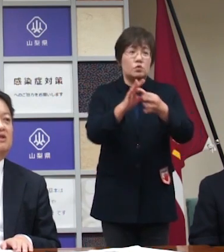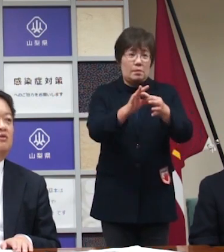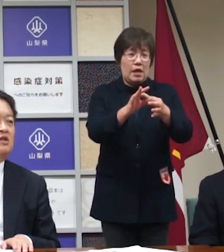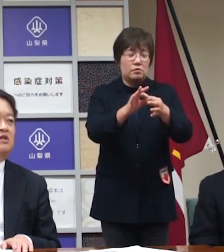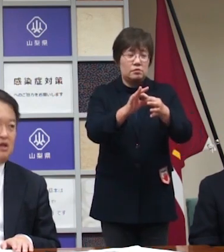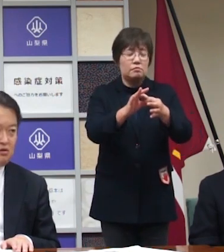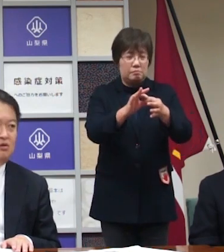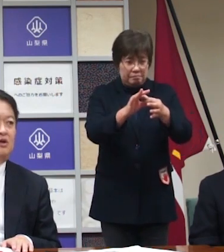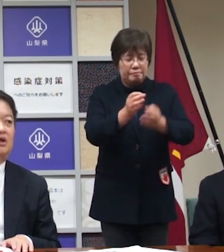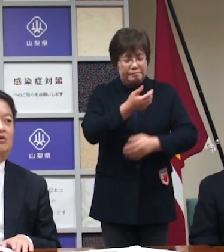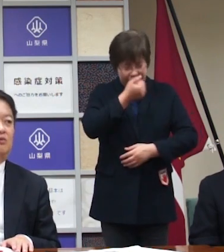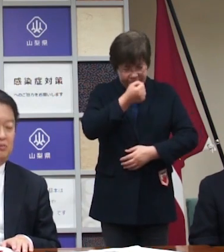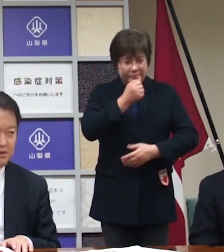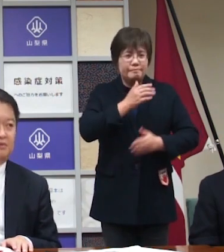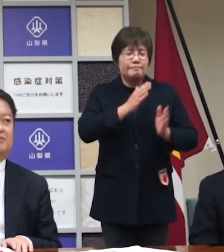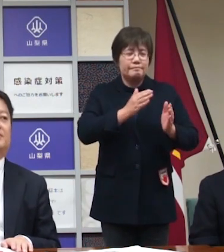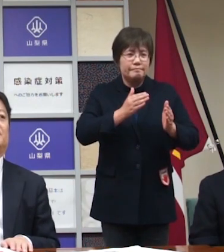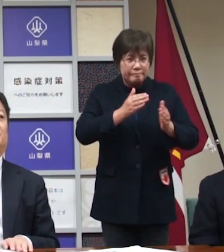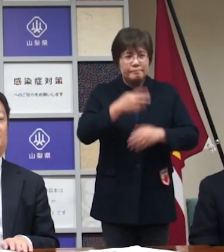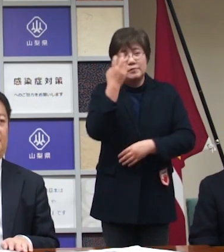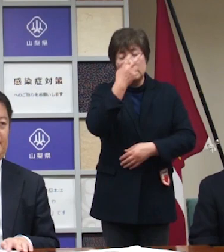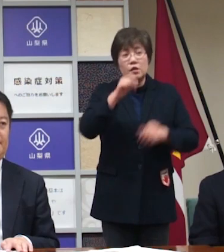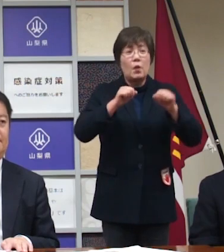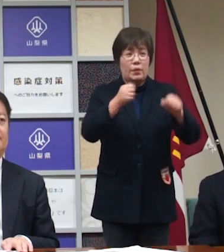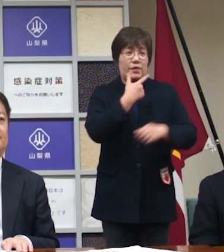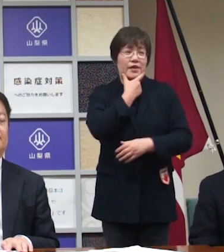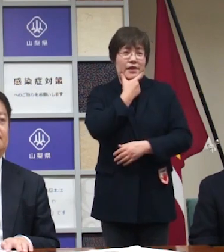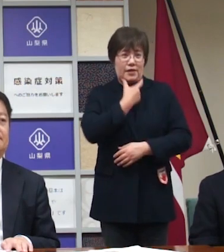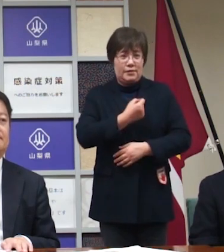ということをまず万全を期したいと思います。